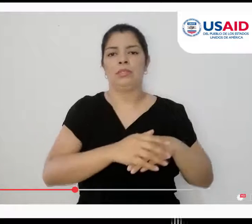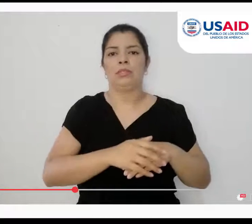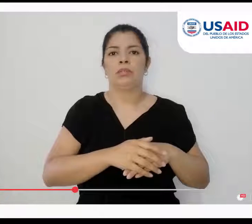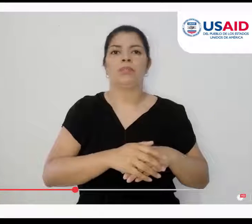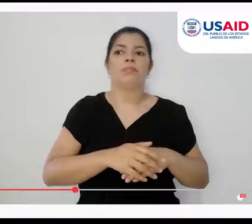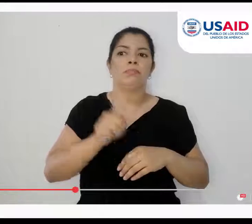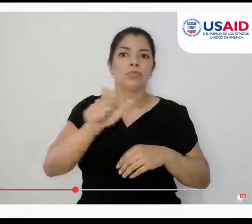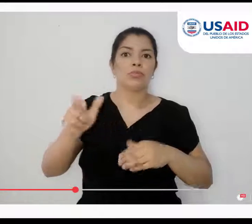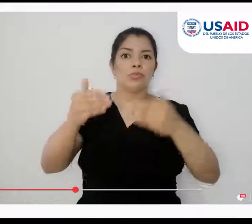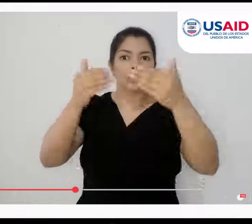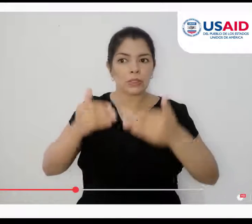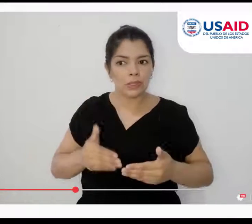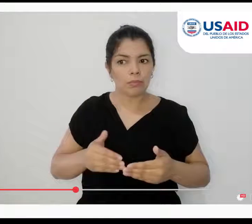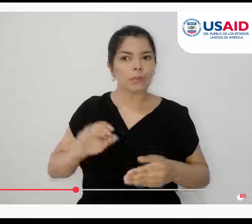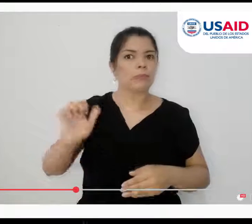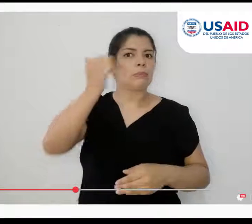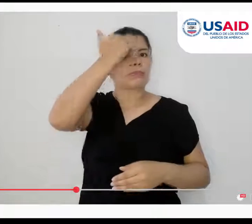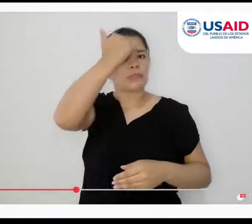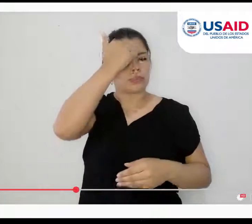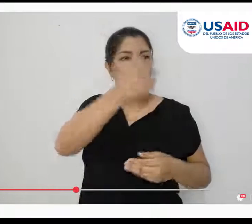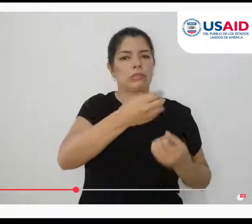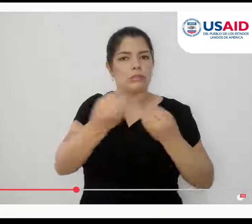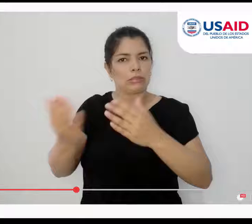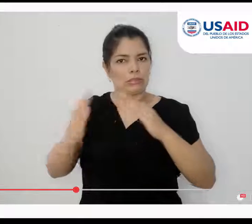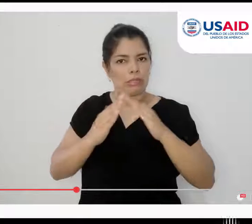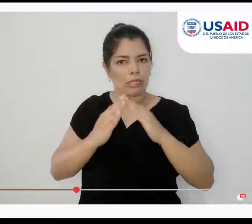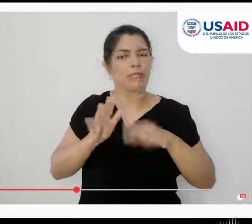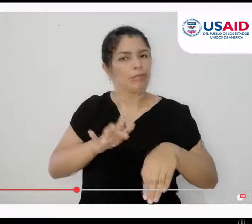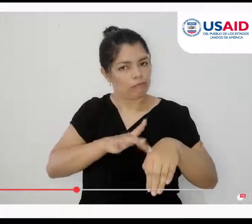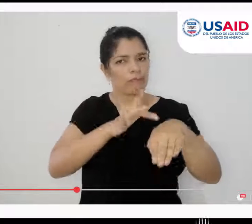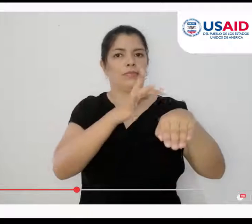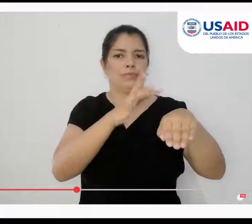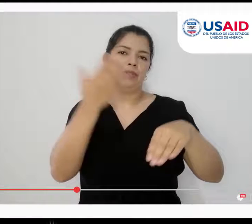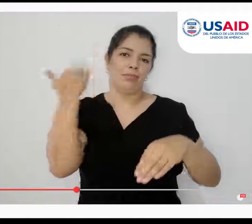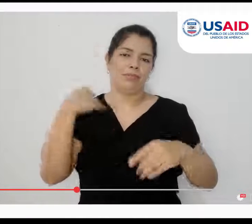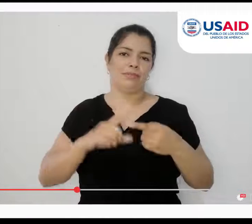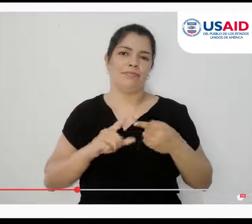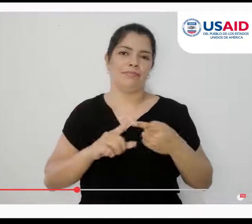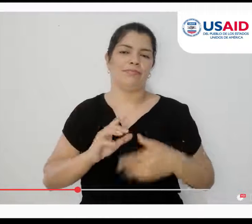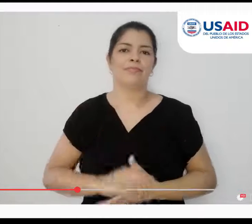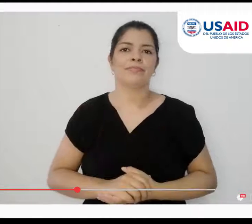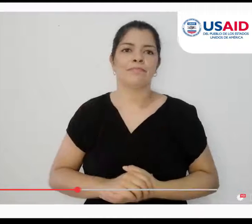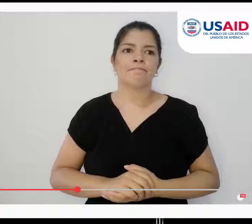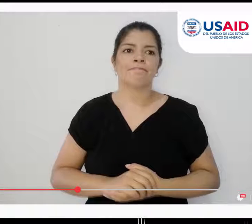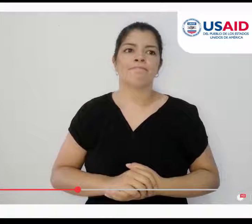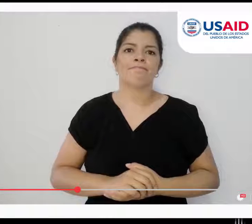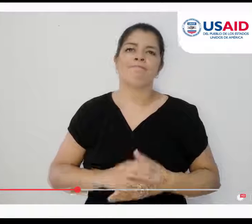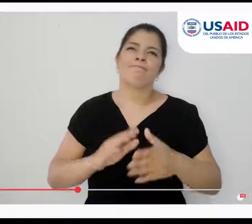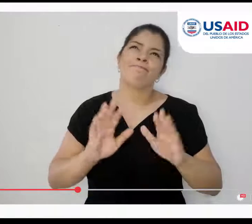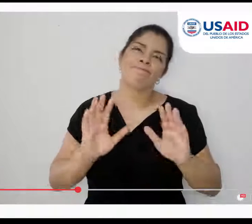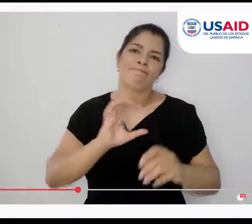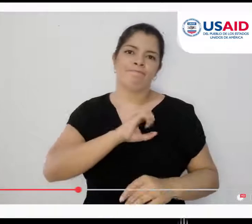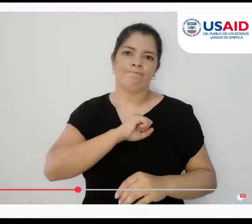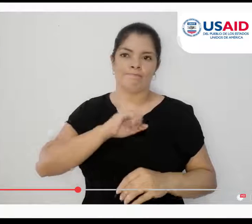de viviendas para personas con discapacidad. Hoy, por ejemplo, Antioquia